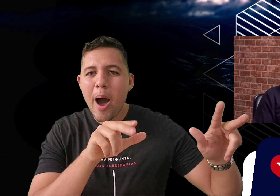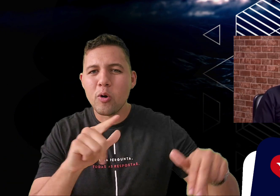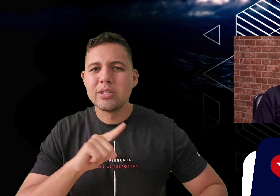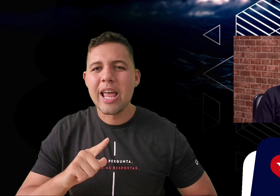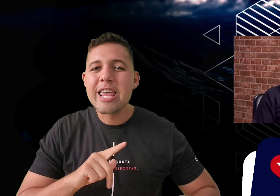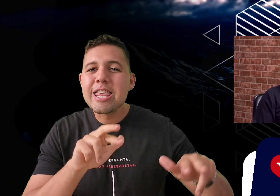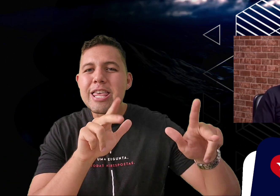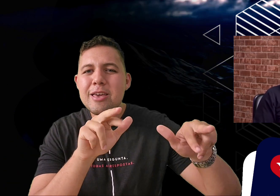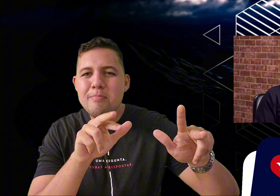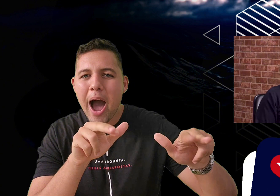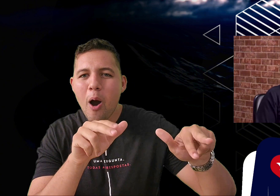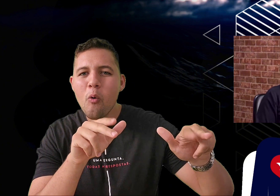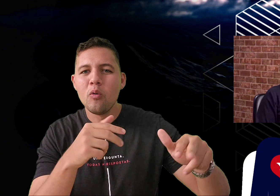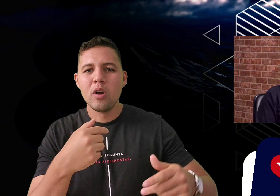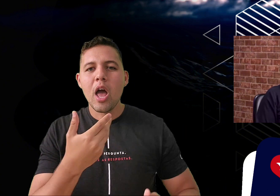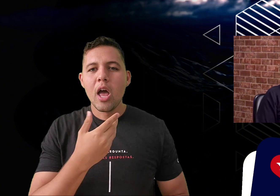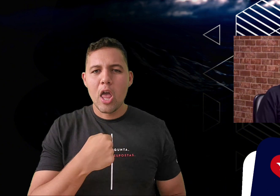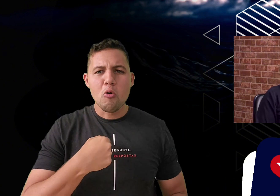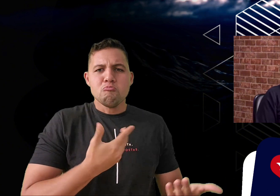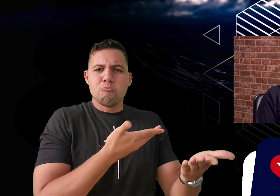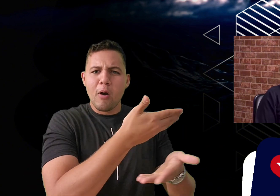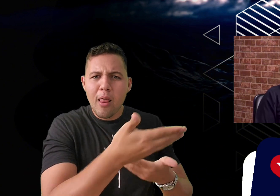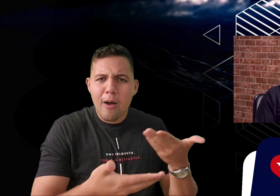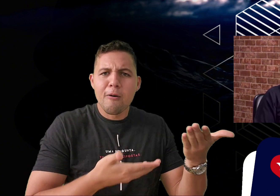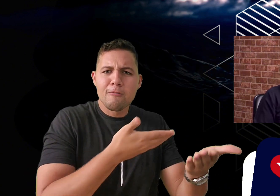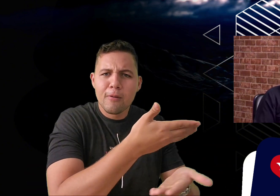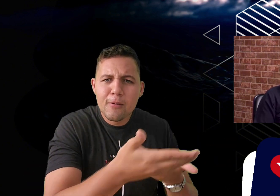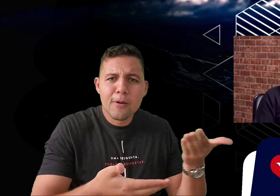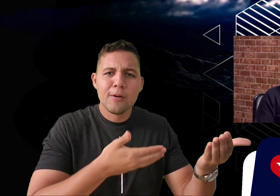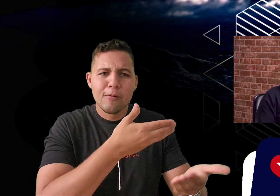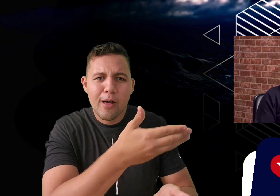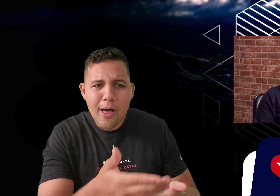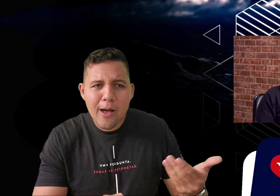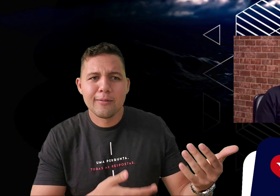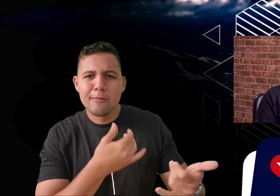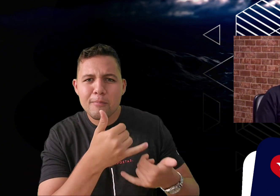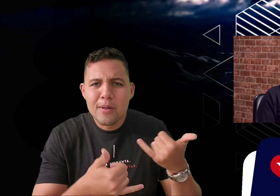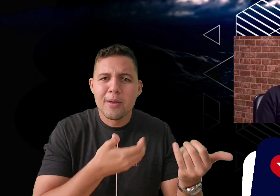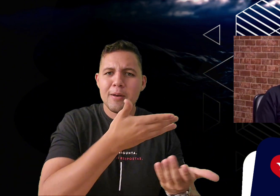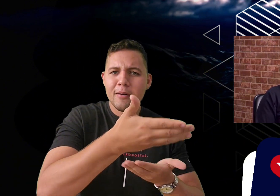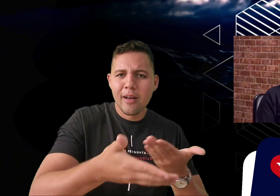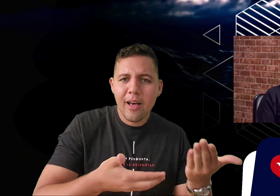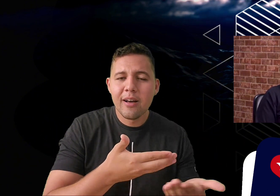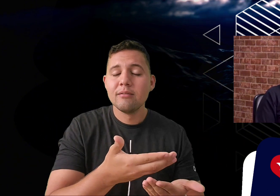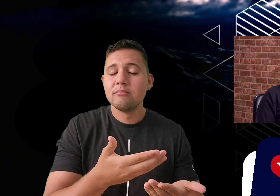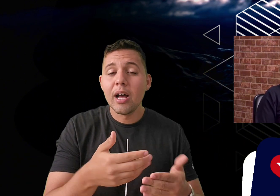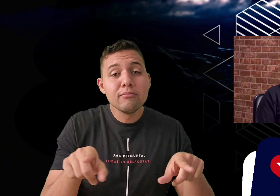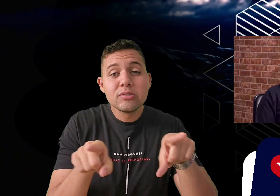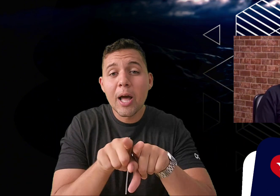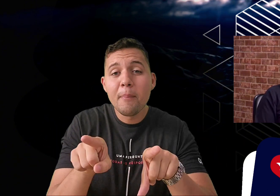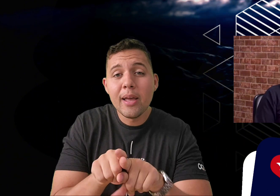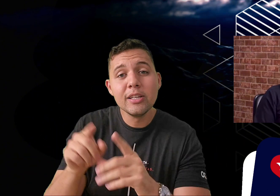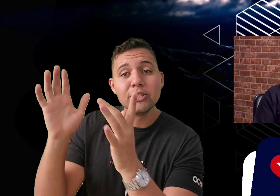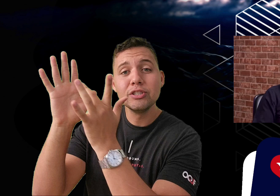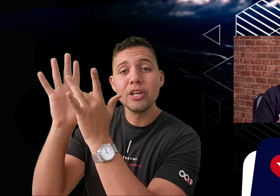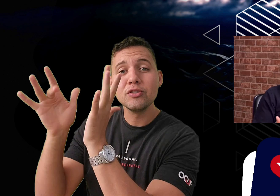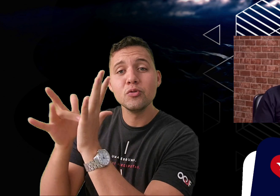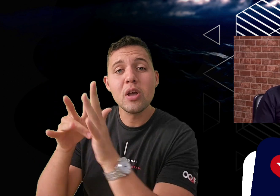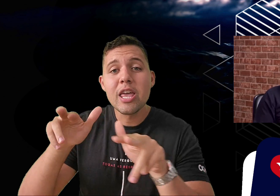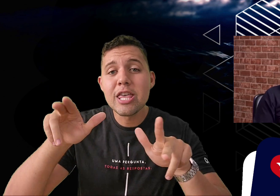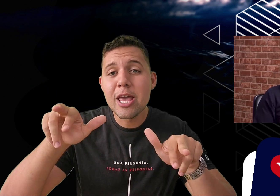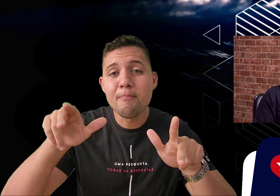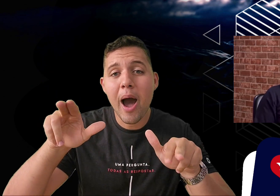velho como o Senhor Jesus. Eu sei o que ele significa para mim. Se eu